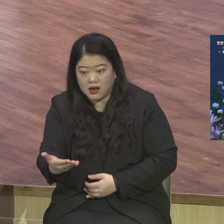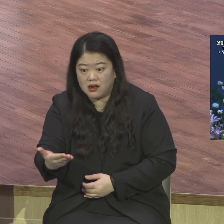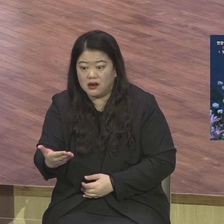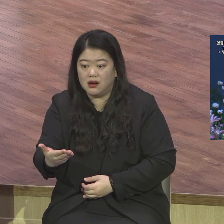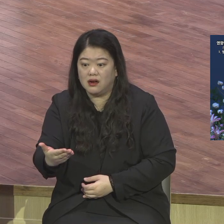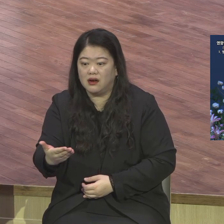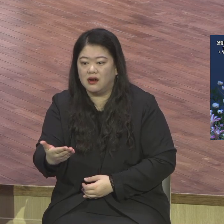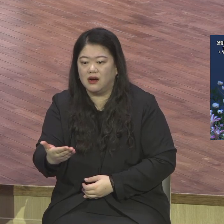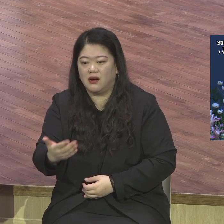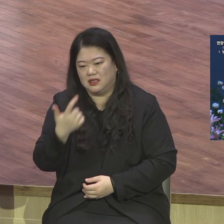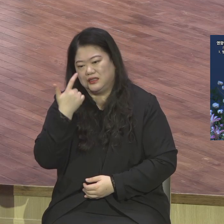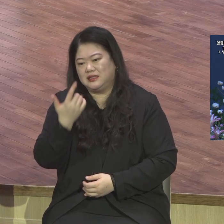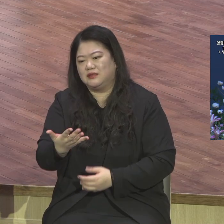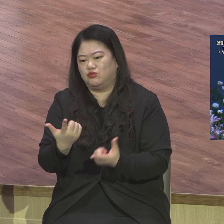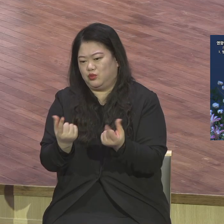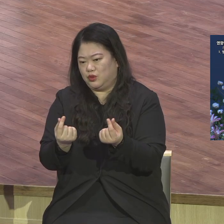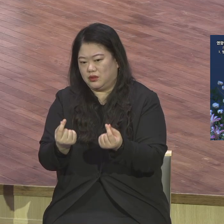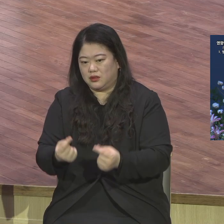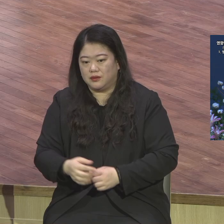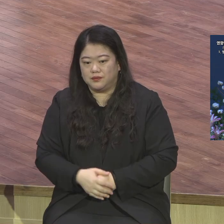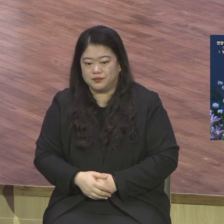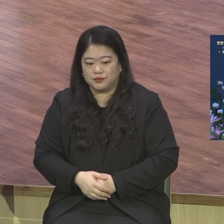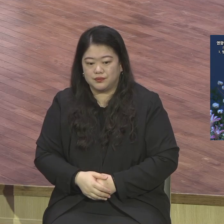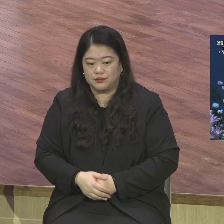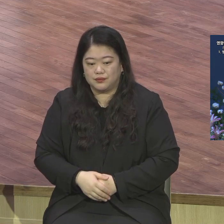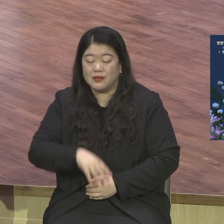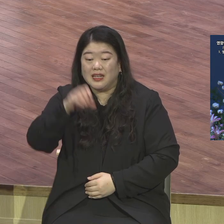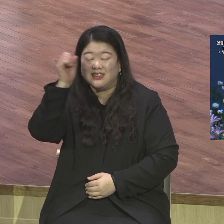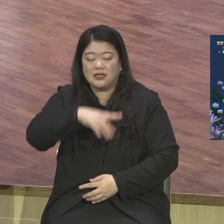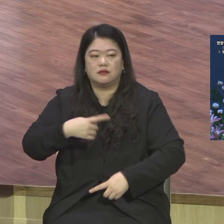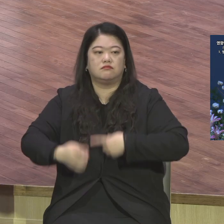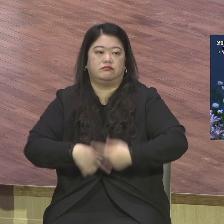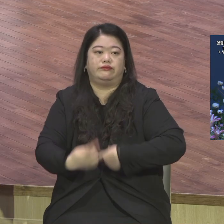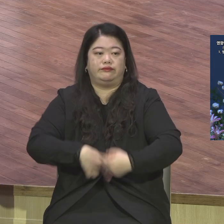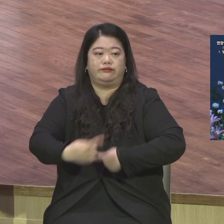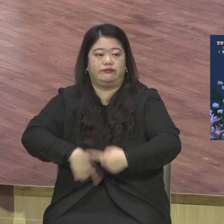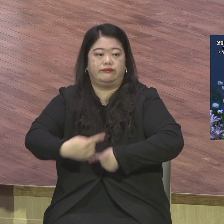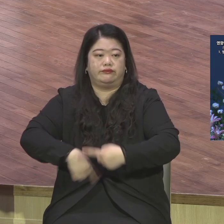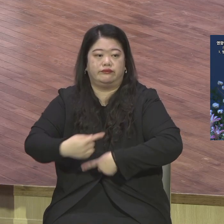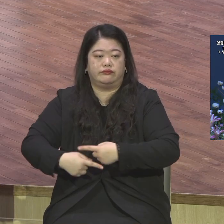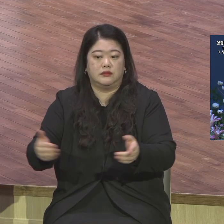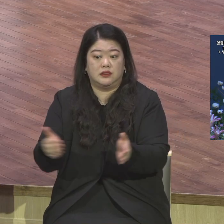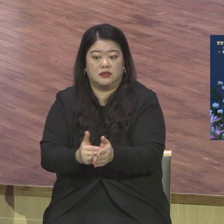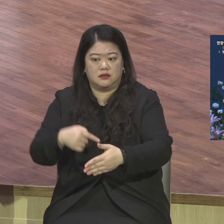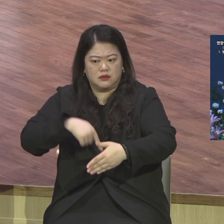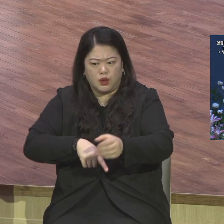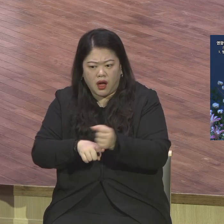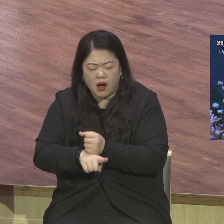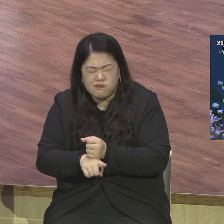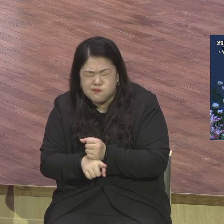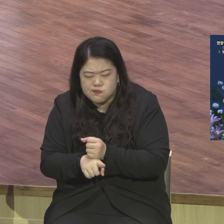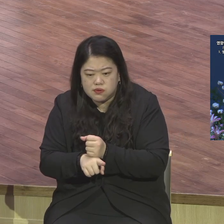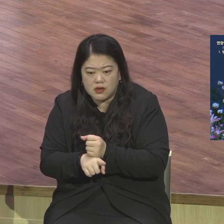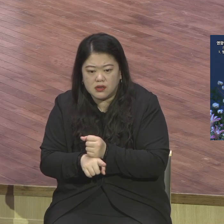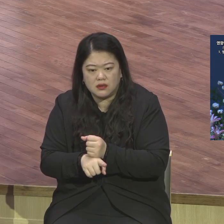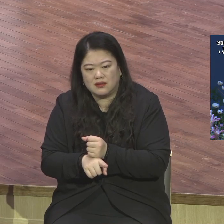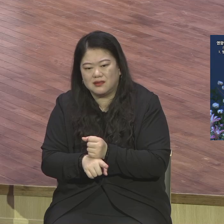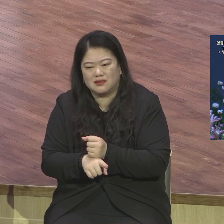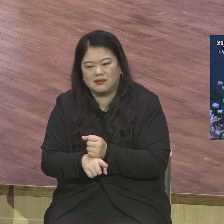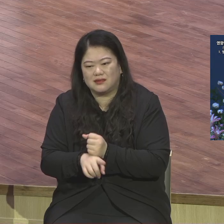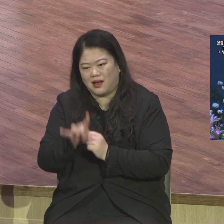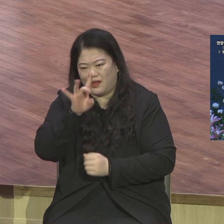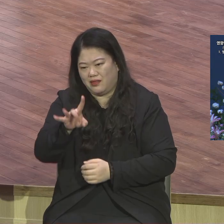지식에 불과한 것이지 참 믿음이 결코 아니다는 것입니다. 마치 입으로는 예수 믿는다고